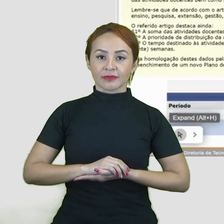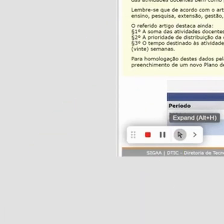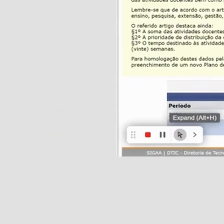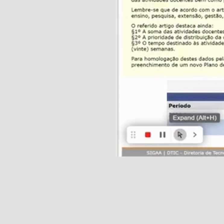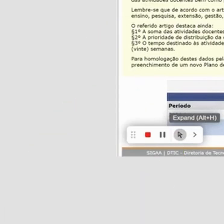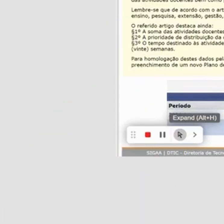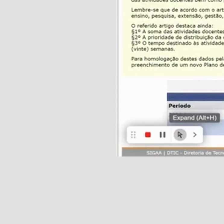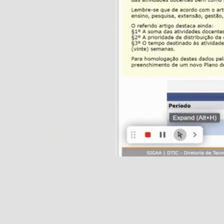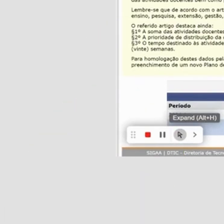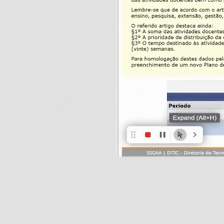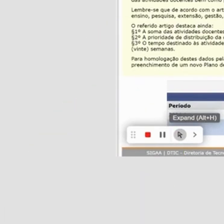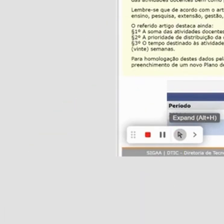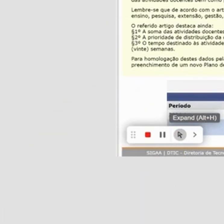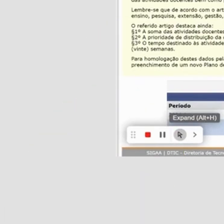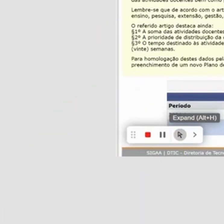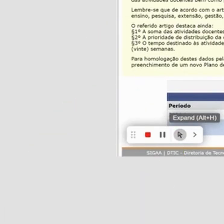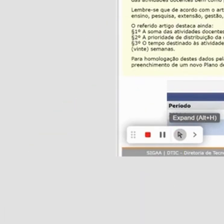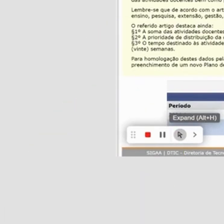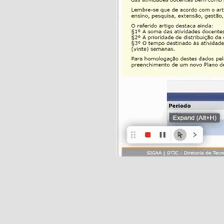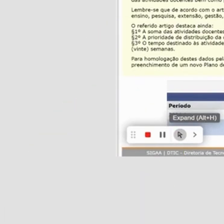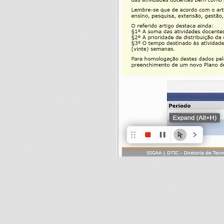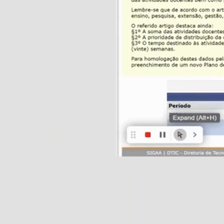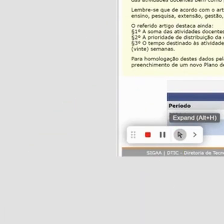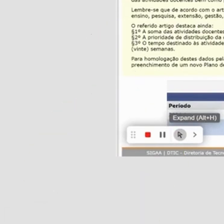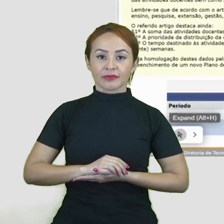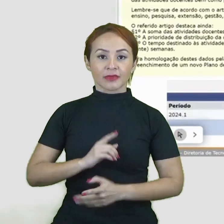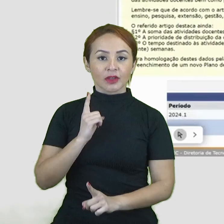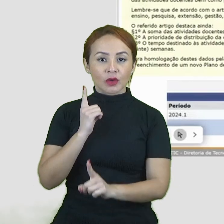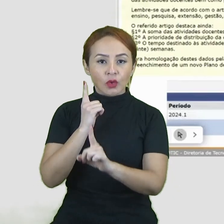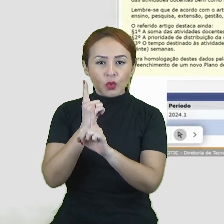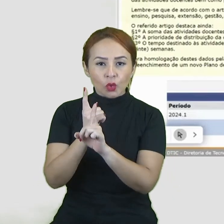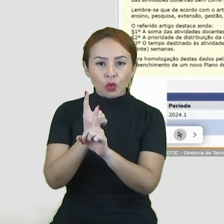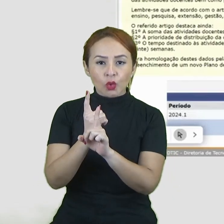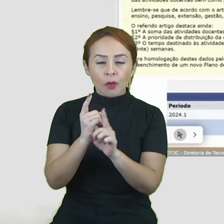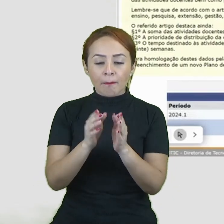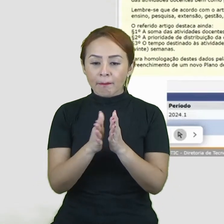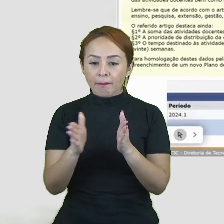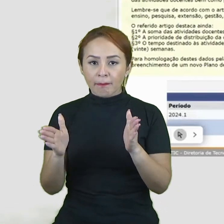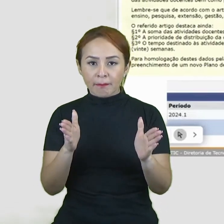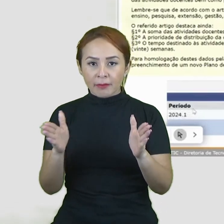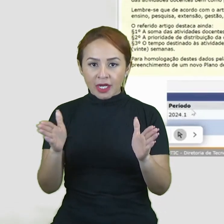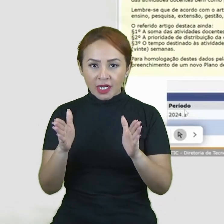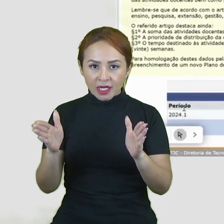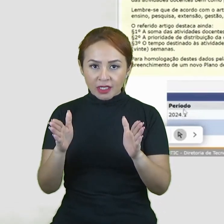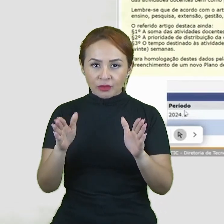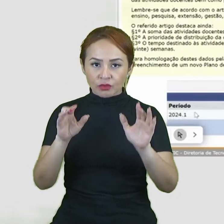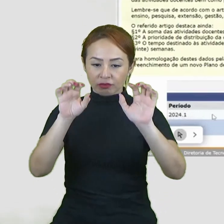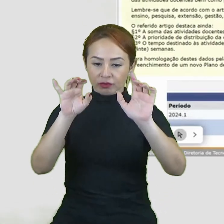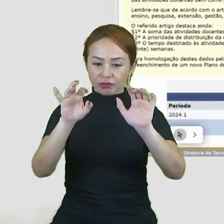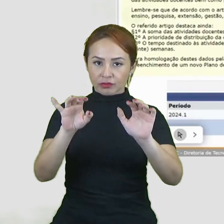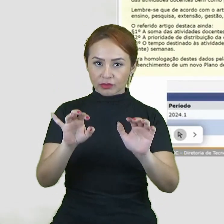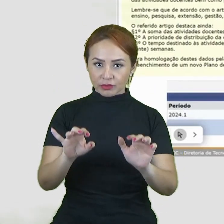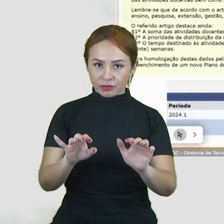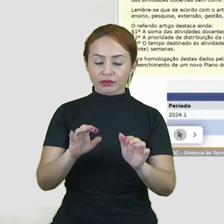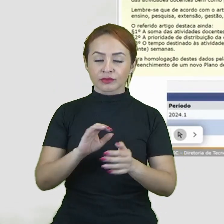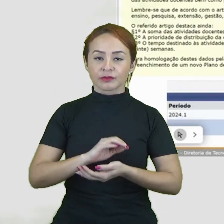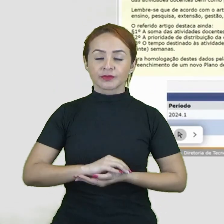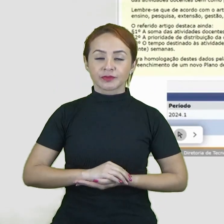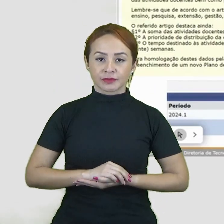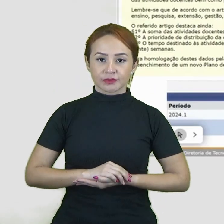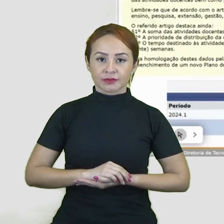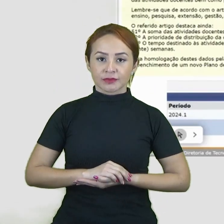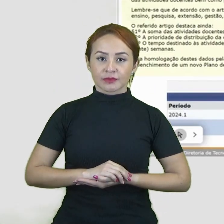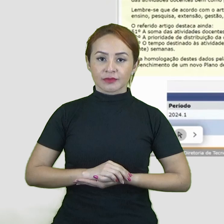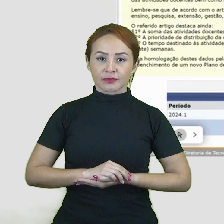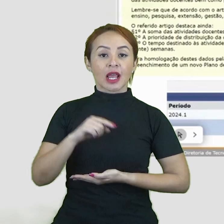listar para baixo, e aqui, então, você vai encontrar o período aberto